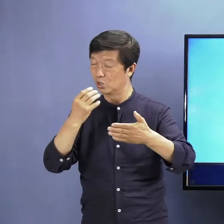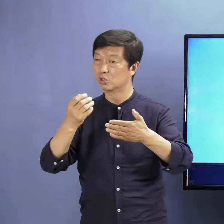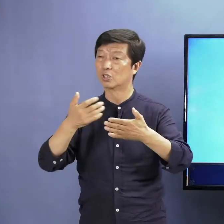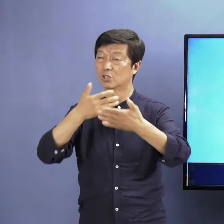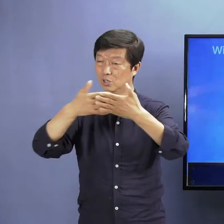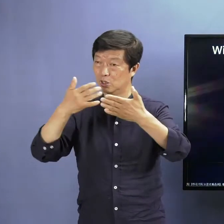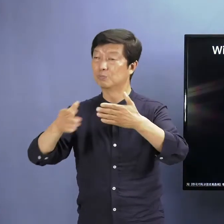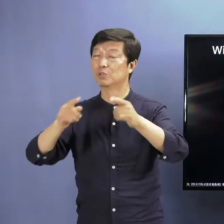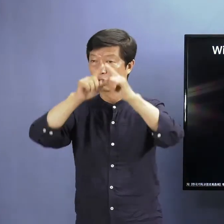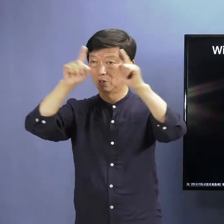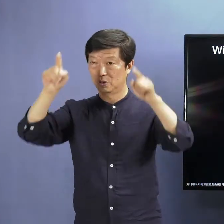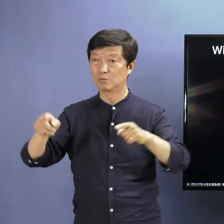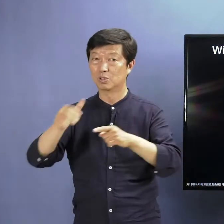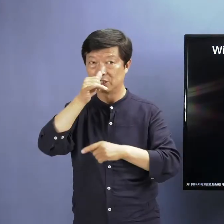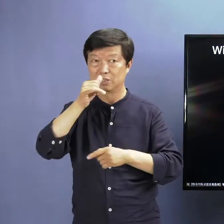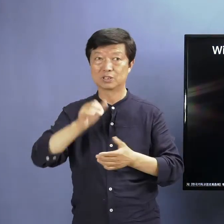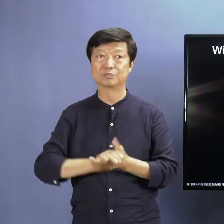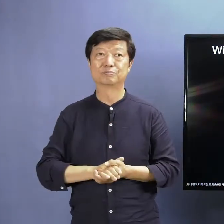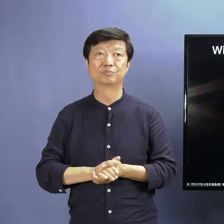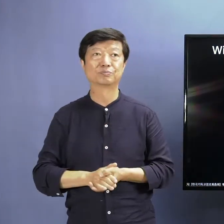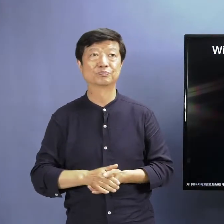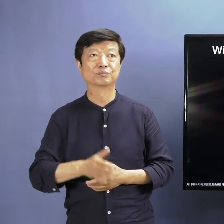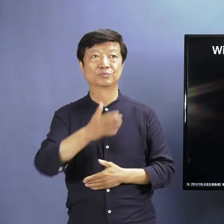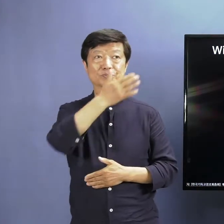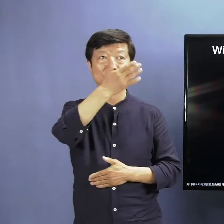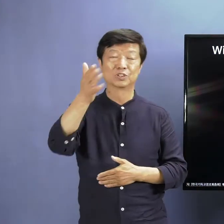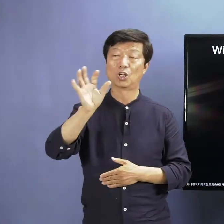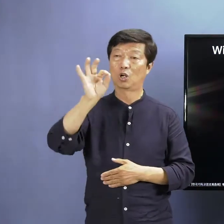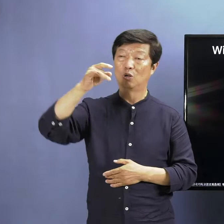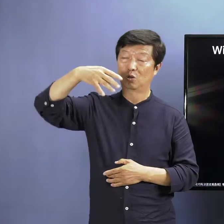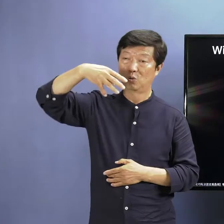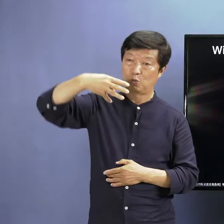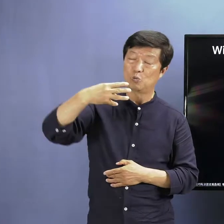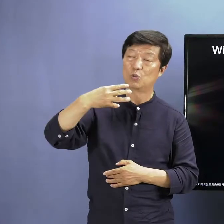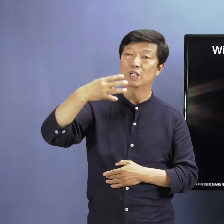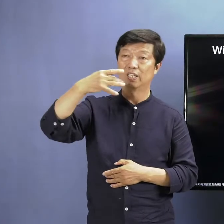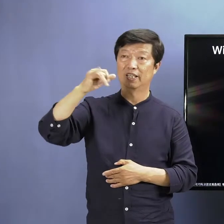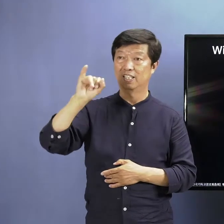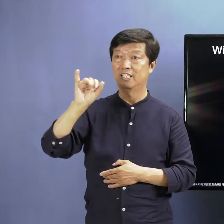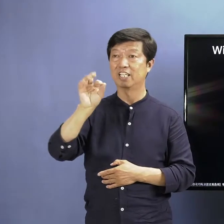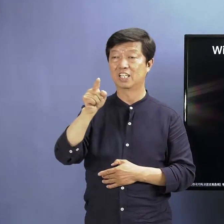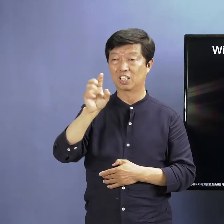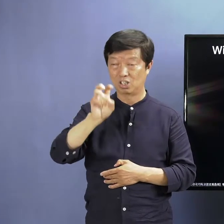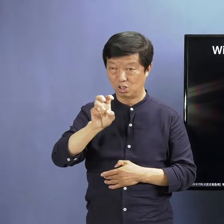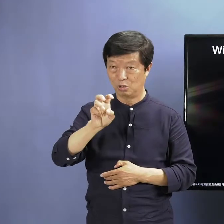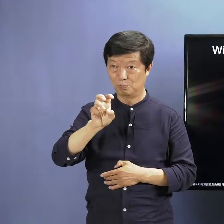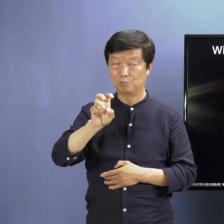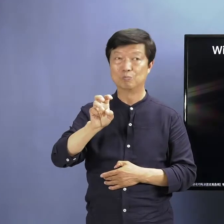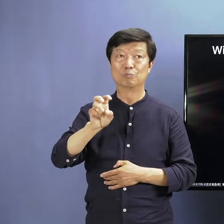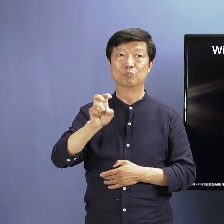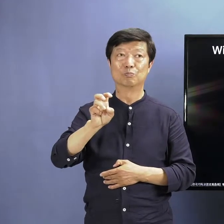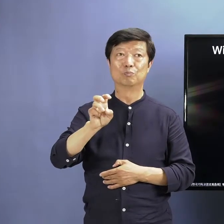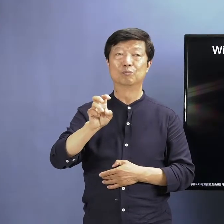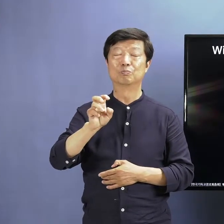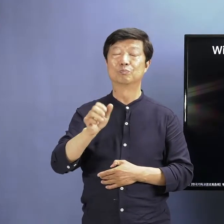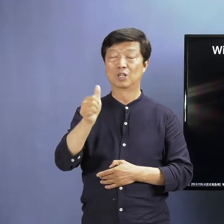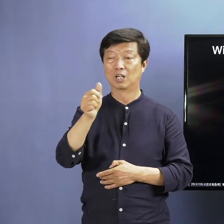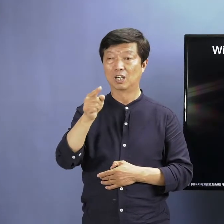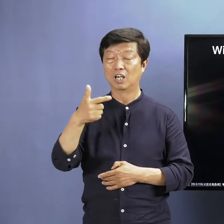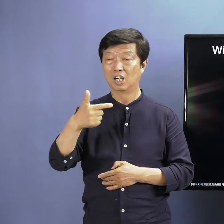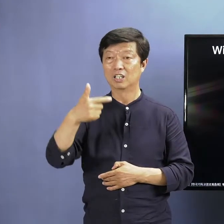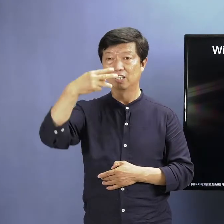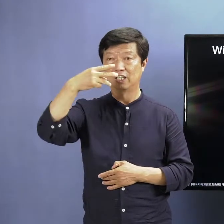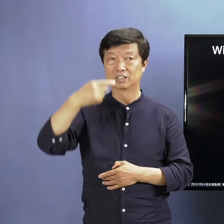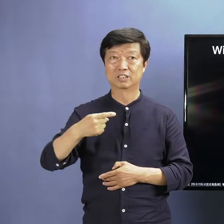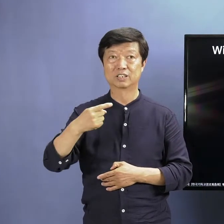윌리엄 홀맨 헌트라고 하는 사람이 유명한 성화를 그린 사람인데, 그린 The Light of the World라고 하는 그런 그 그림이 있어요. The